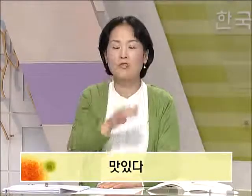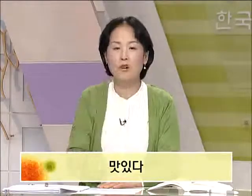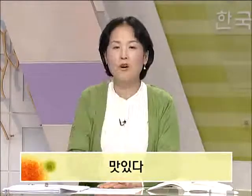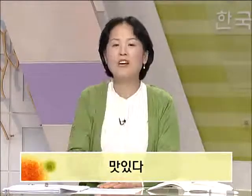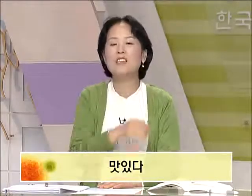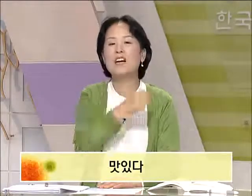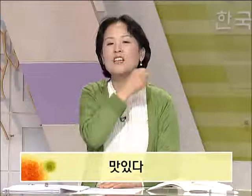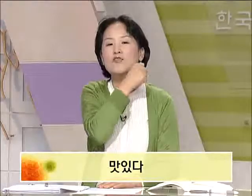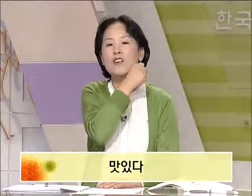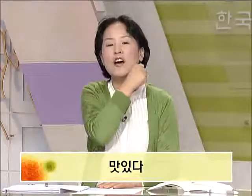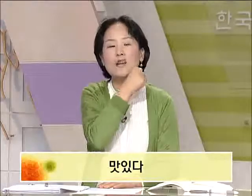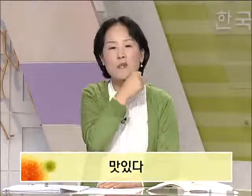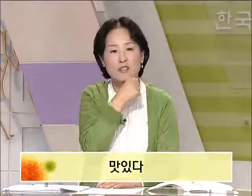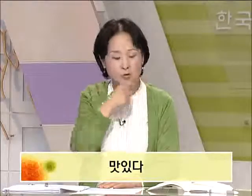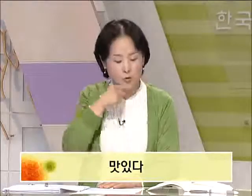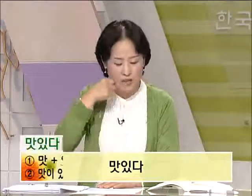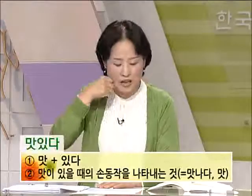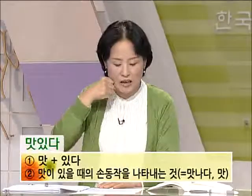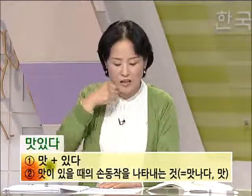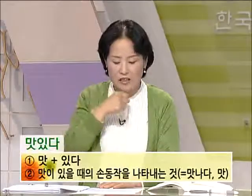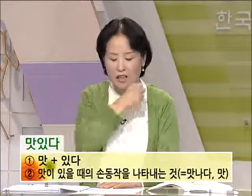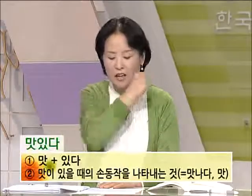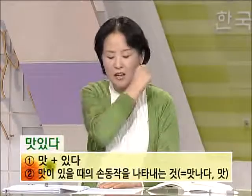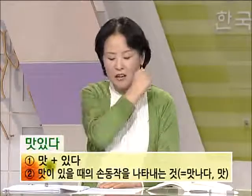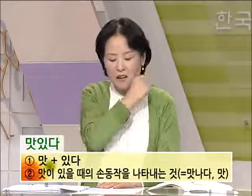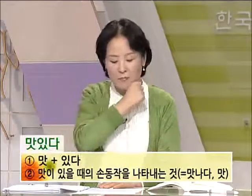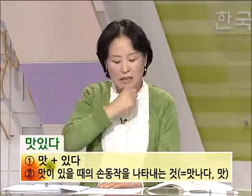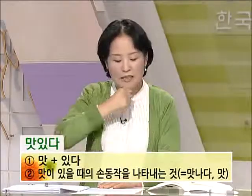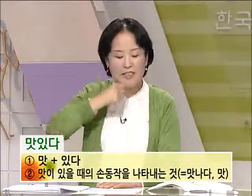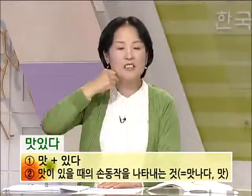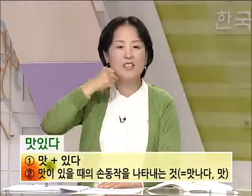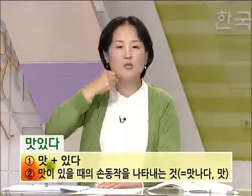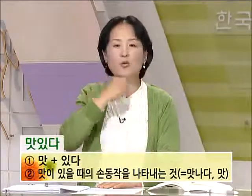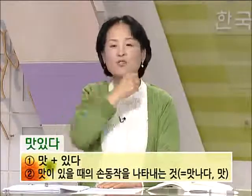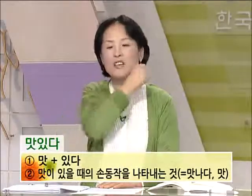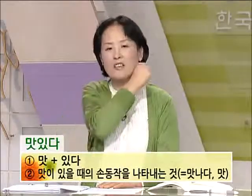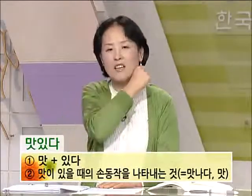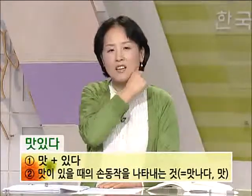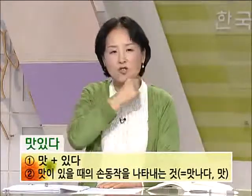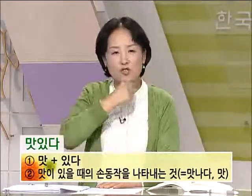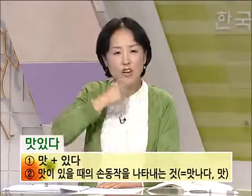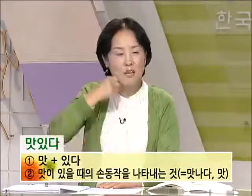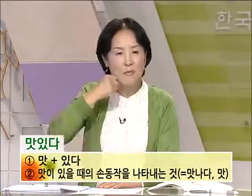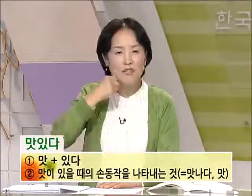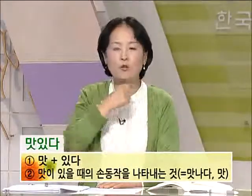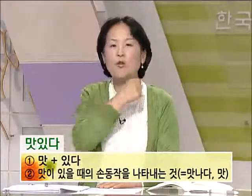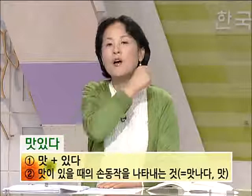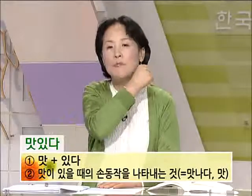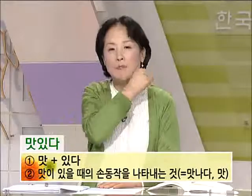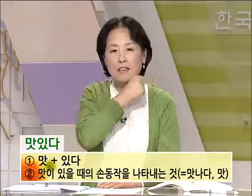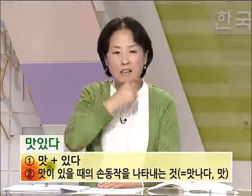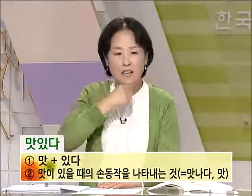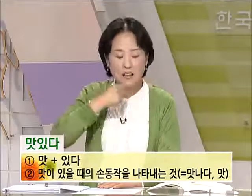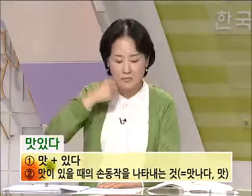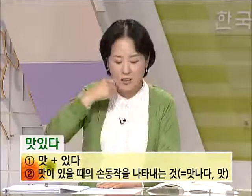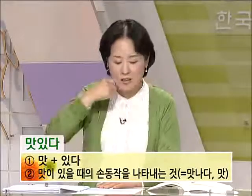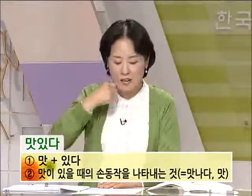되고요. 그냥 이 수형 하나만으로도, 자, 자, 맛이 있을 때 손동작을 나타내는 이 수형 하나만으로도 맛있다라는 의미가